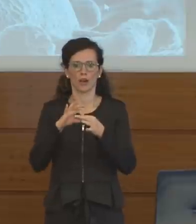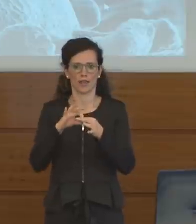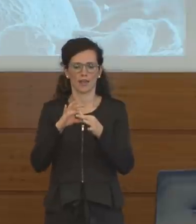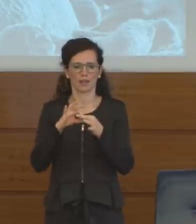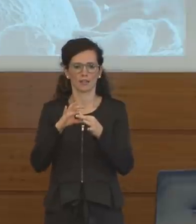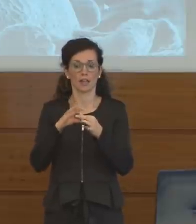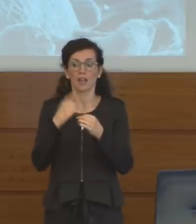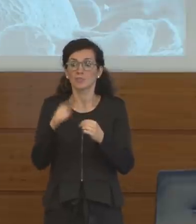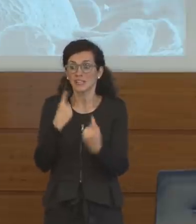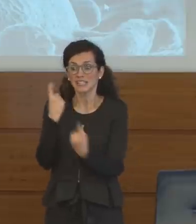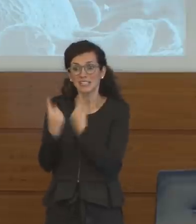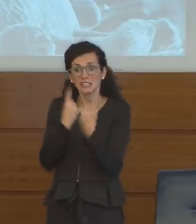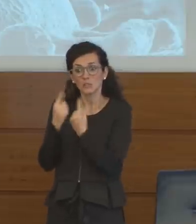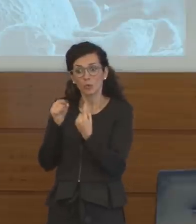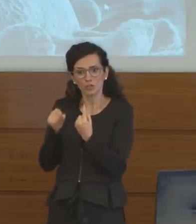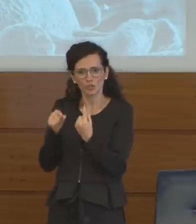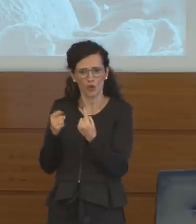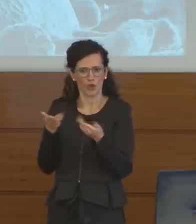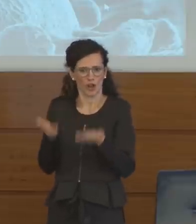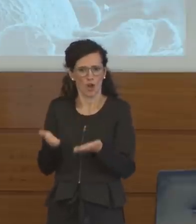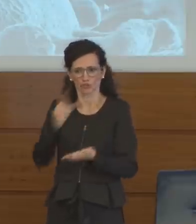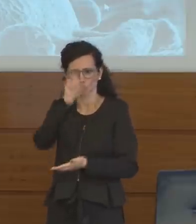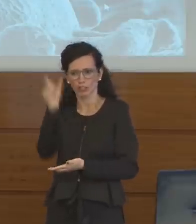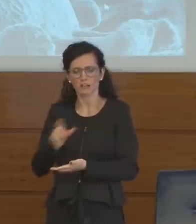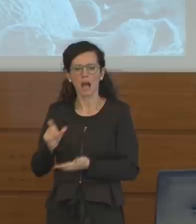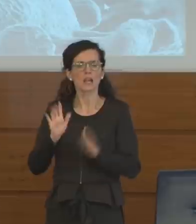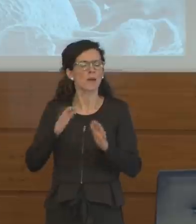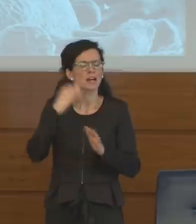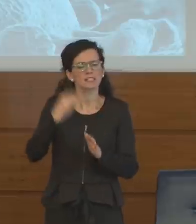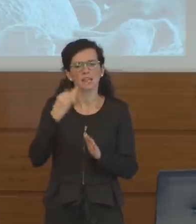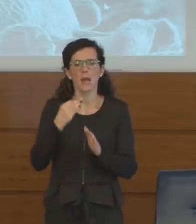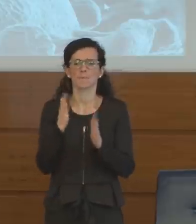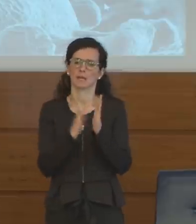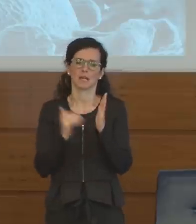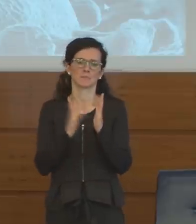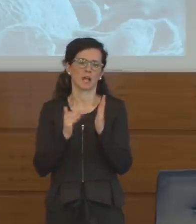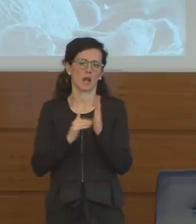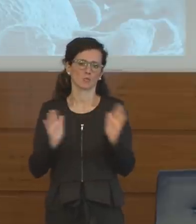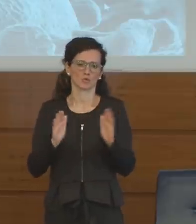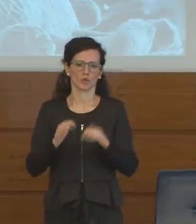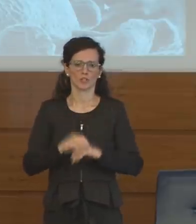indipendentemente dall'attuale situazione in tutta Italia, agiscano con le precauzioni universali.